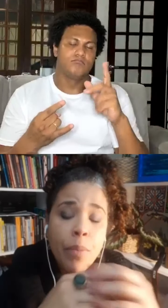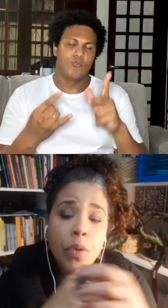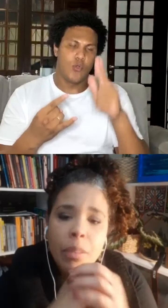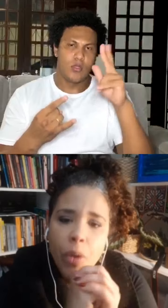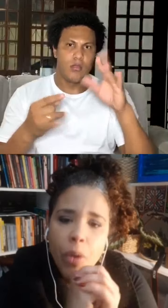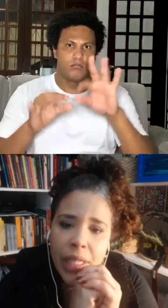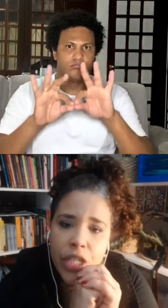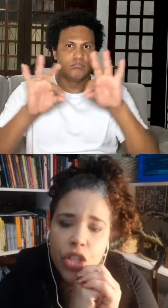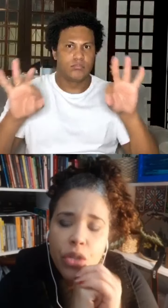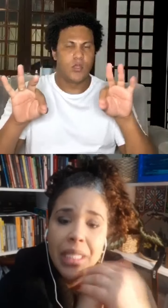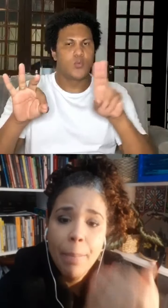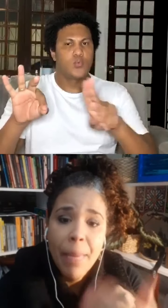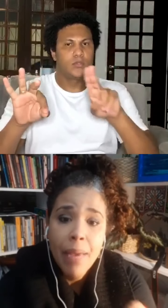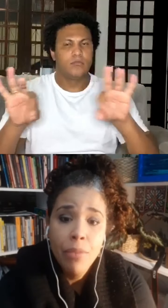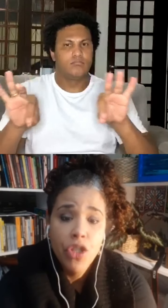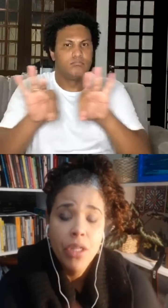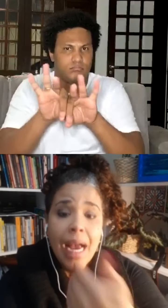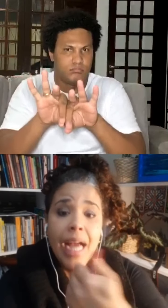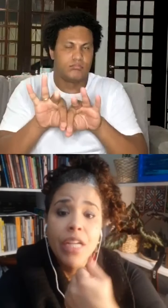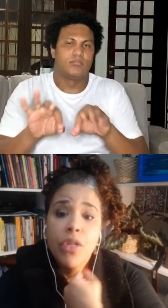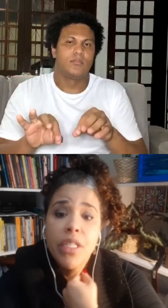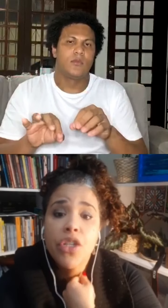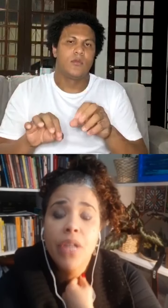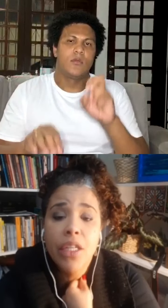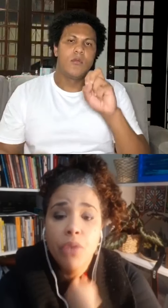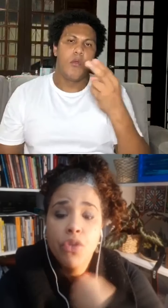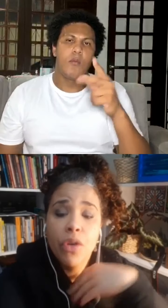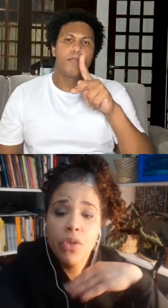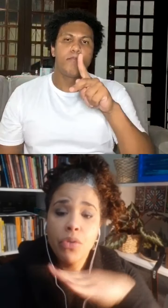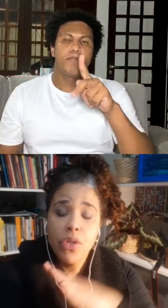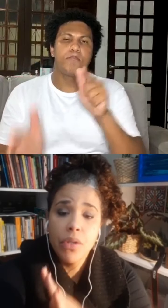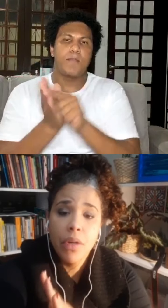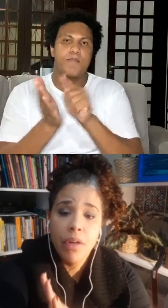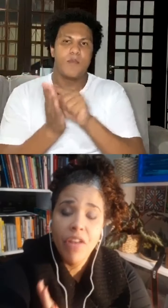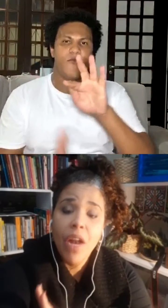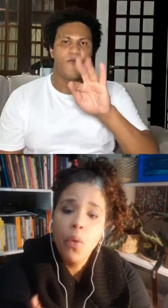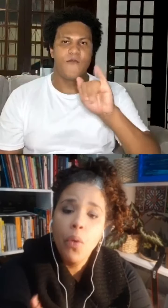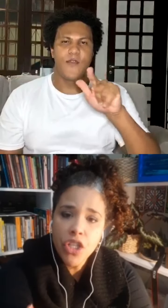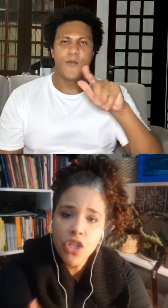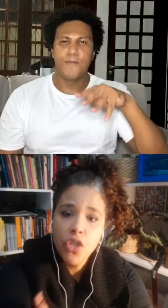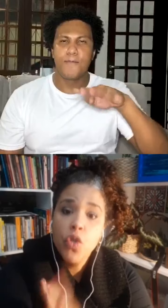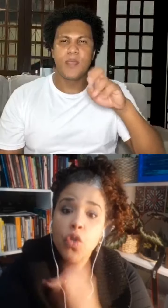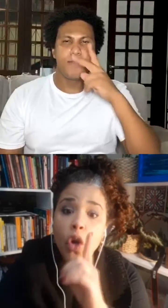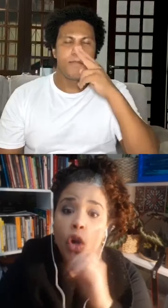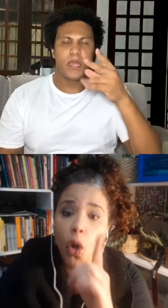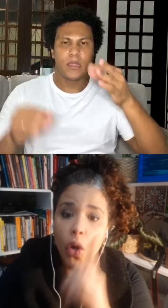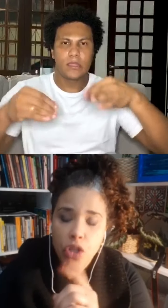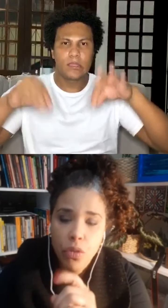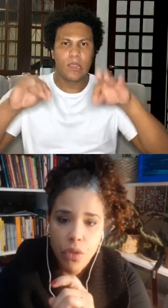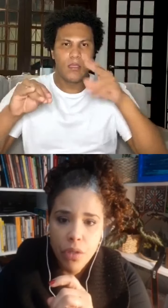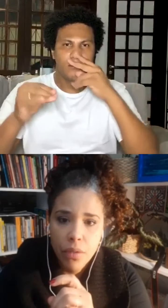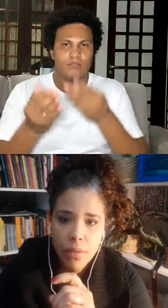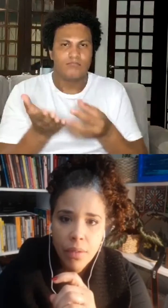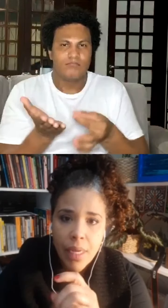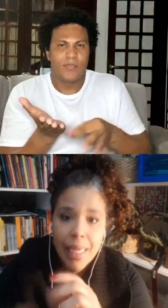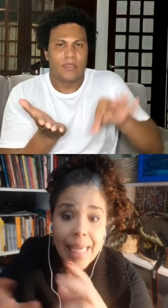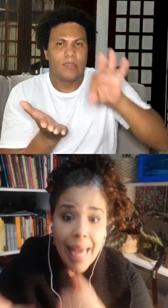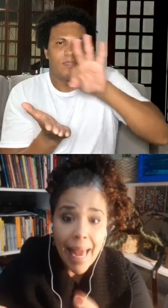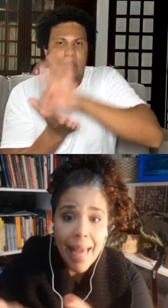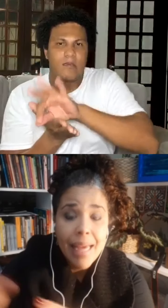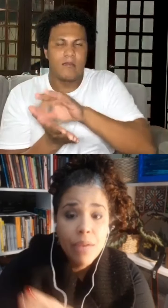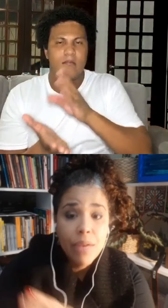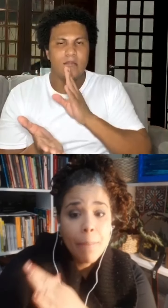muito importante nós sabermos os nossos valores sorológicos, que